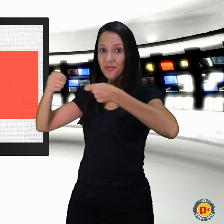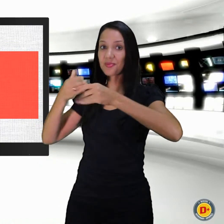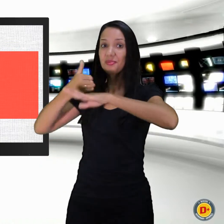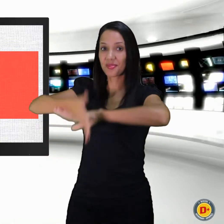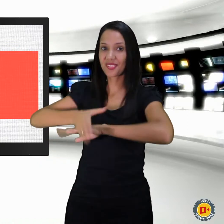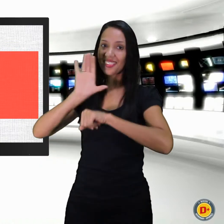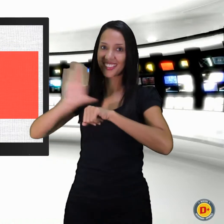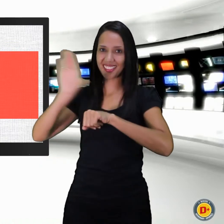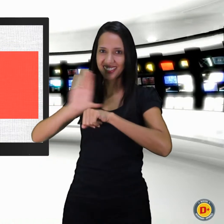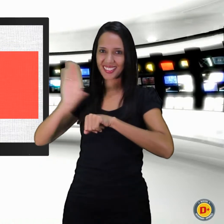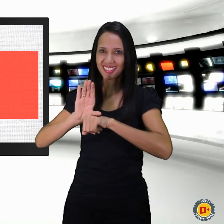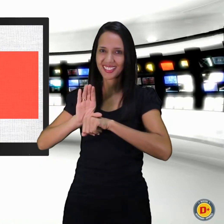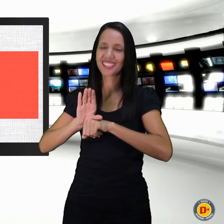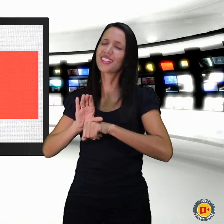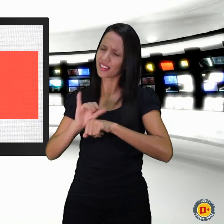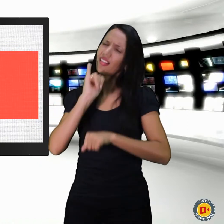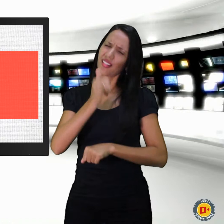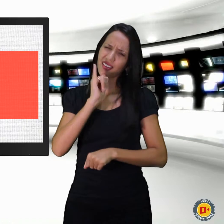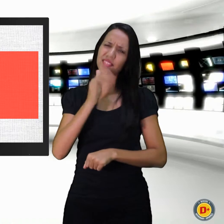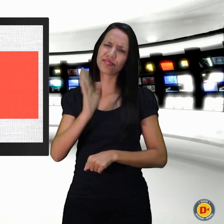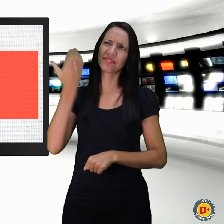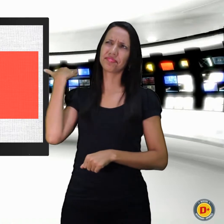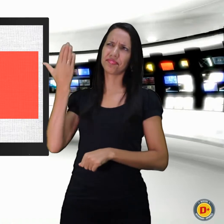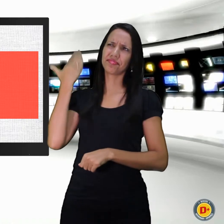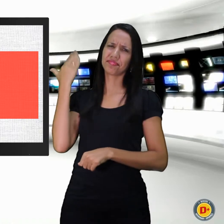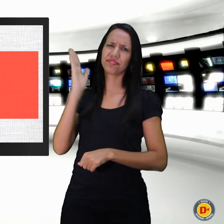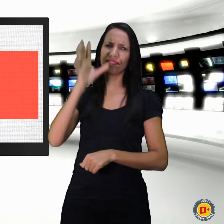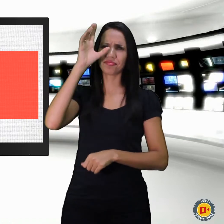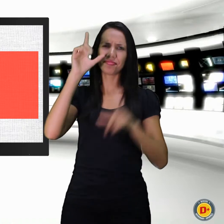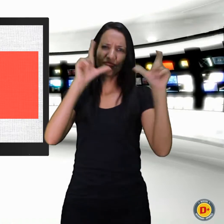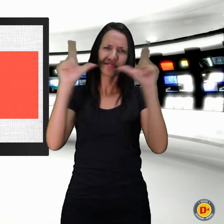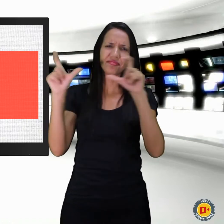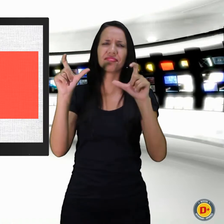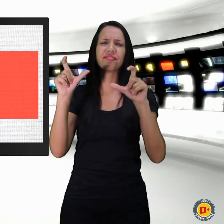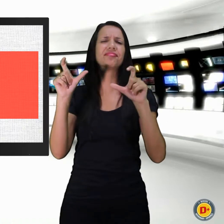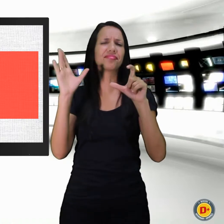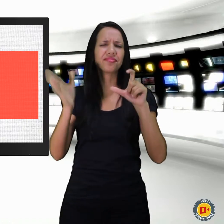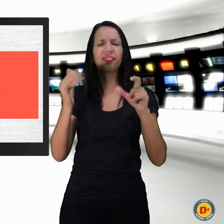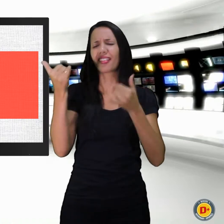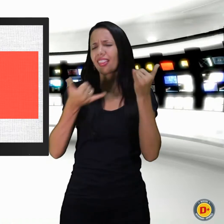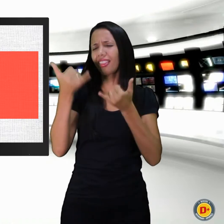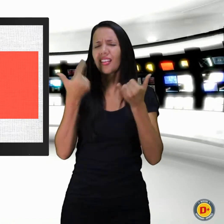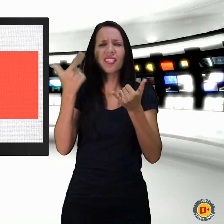curso conta que apesar de já ter fotografado por brincadeira não tinha noção das técnicas